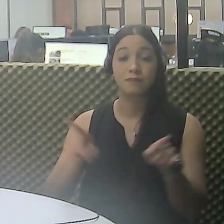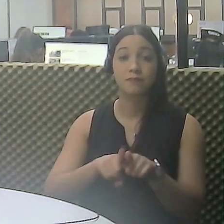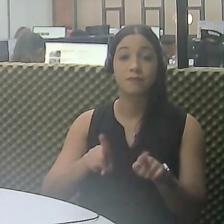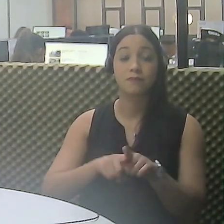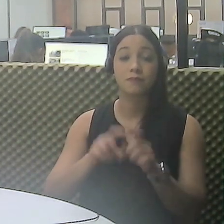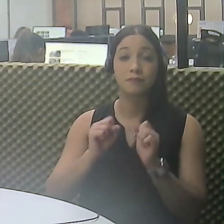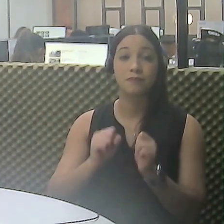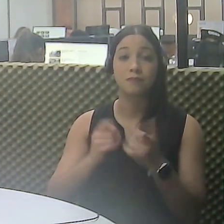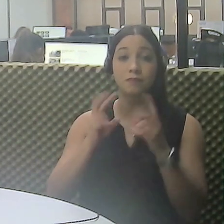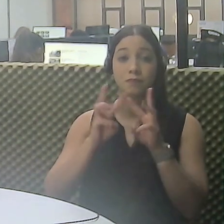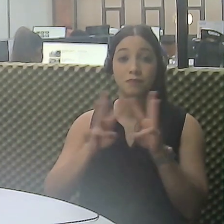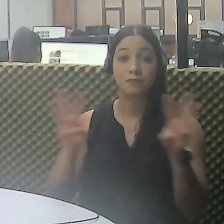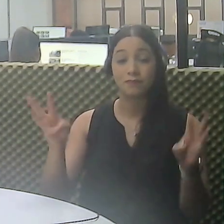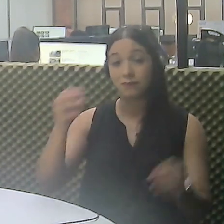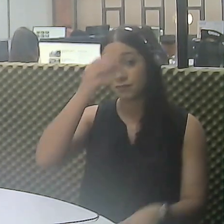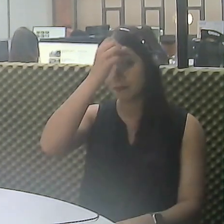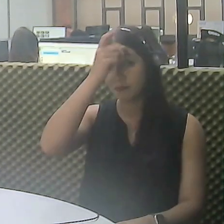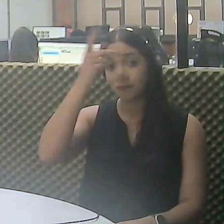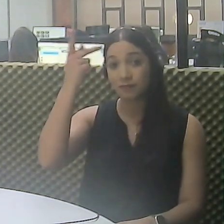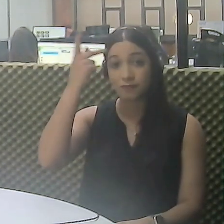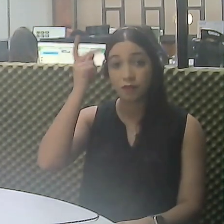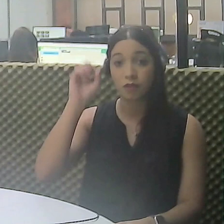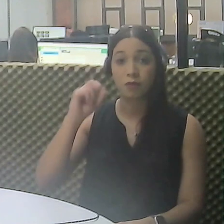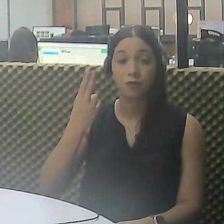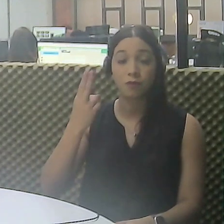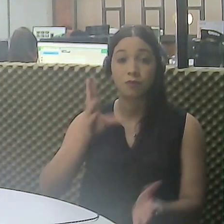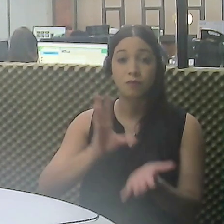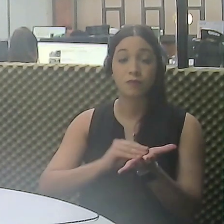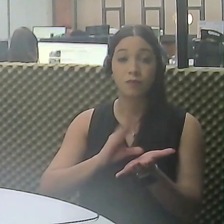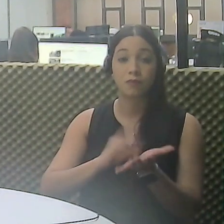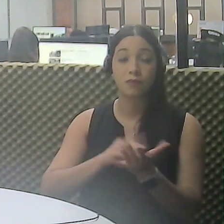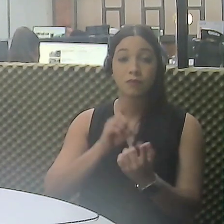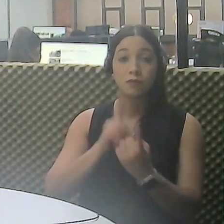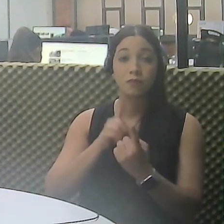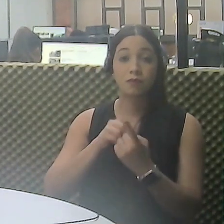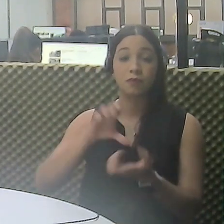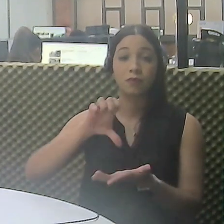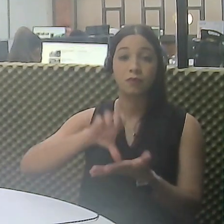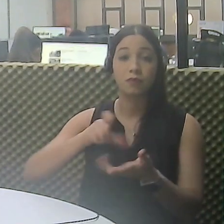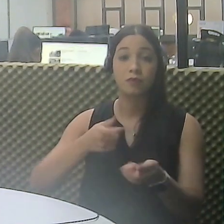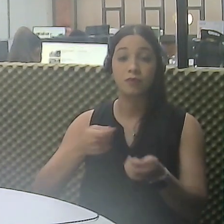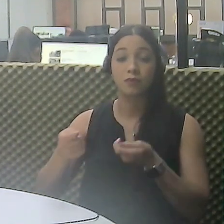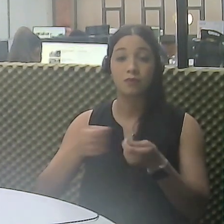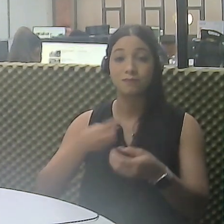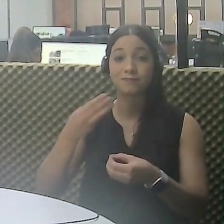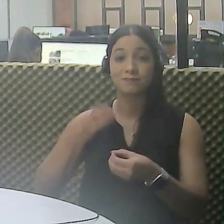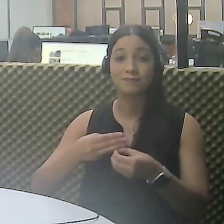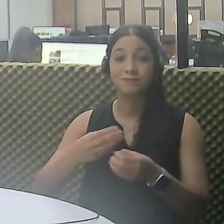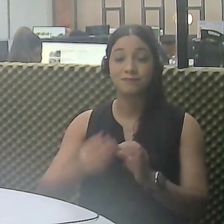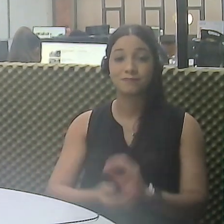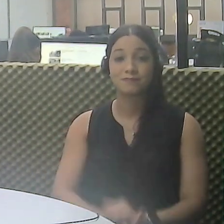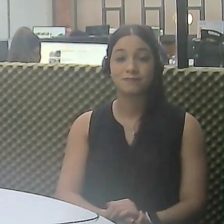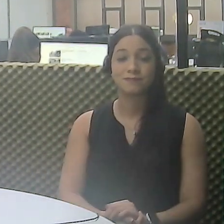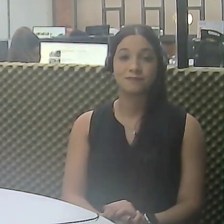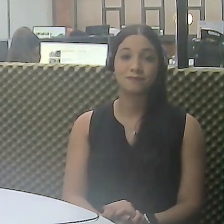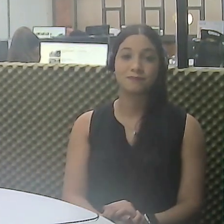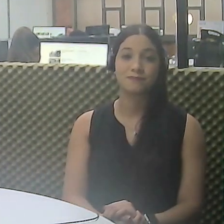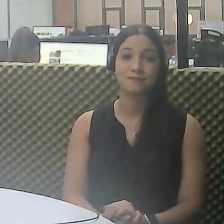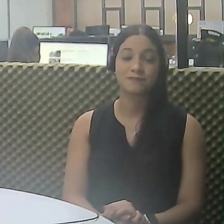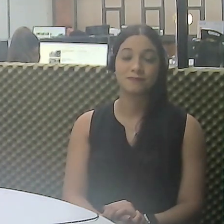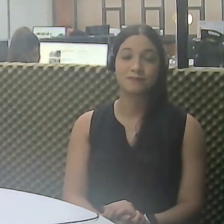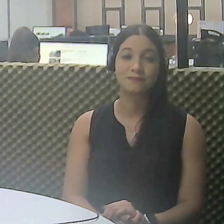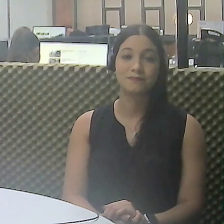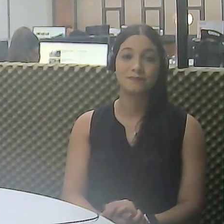a guia pelo portal da Prefeitura ou na plataforma de atendimento do Centro Administrativo Municipal.